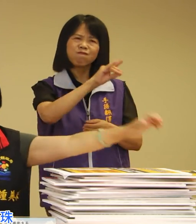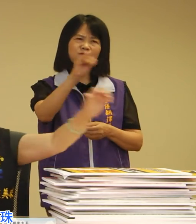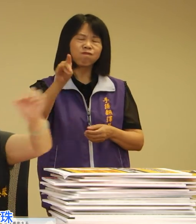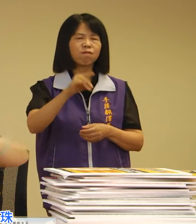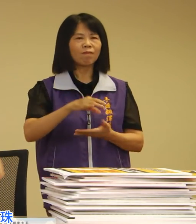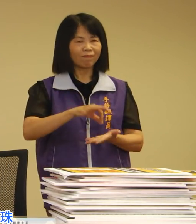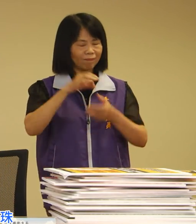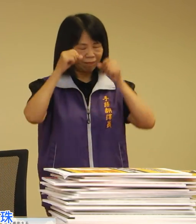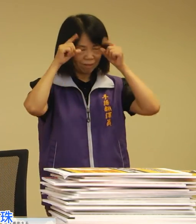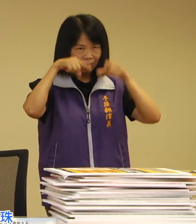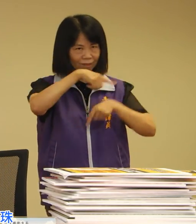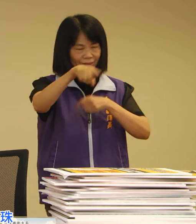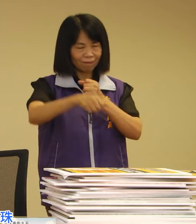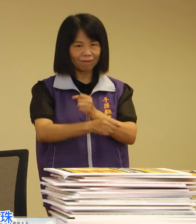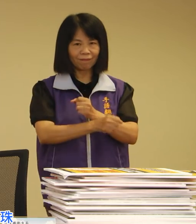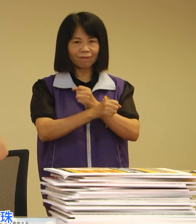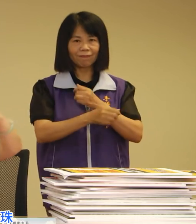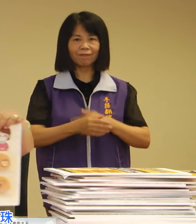友。